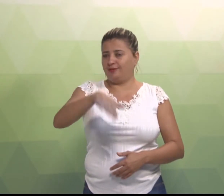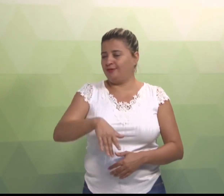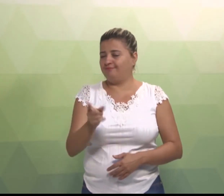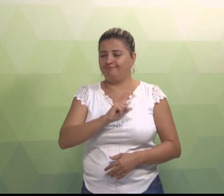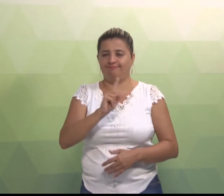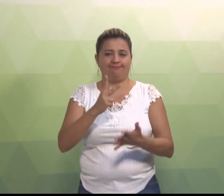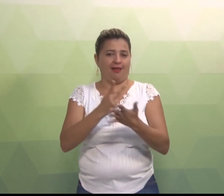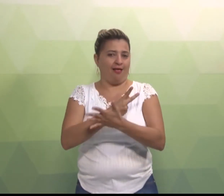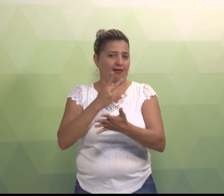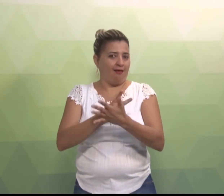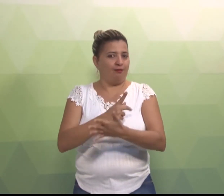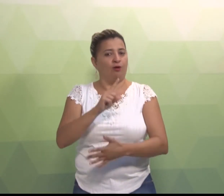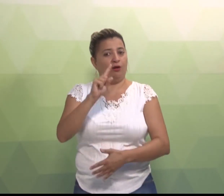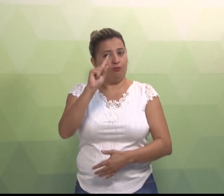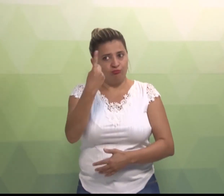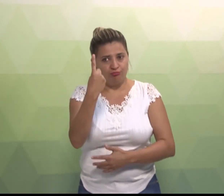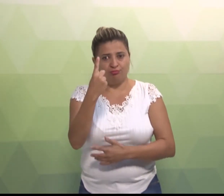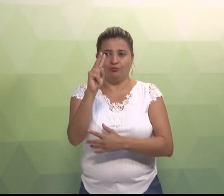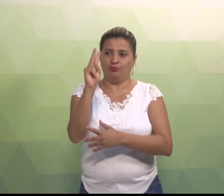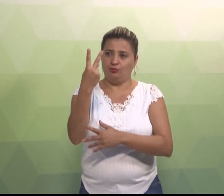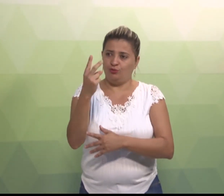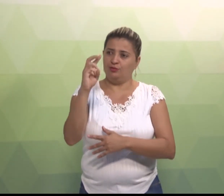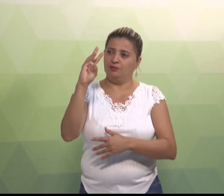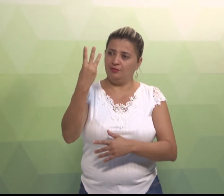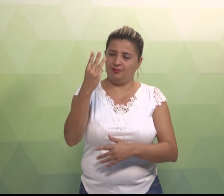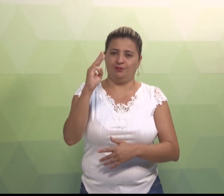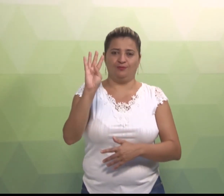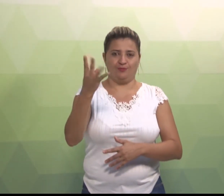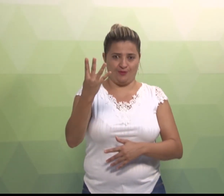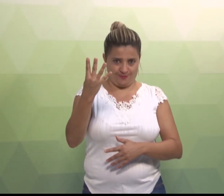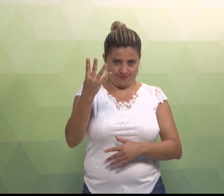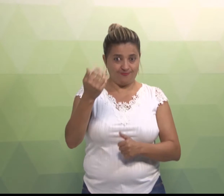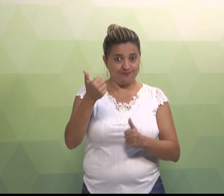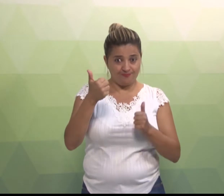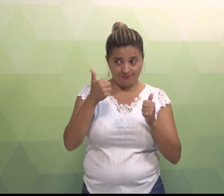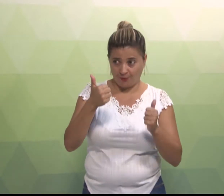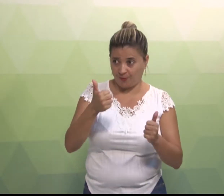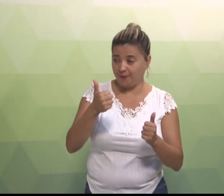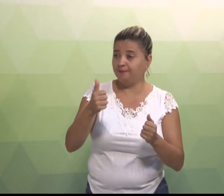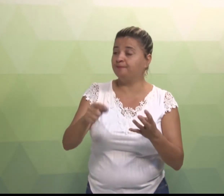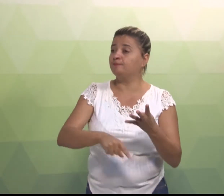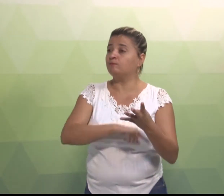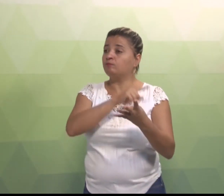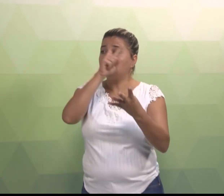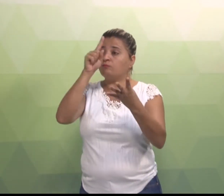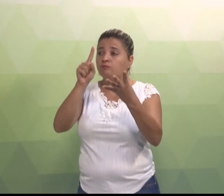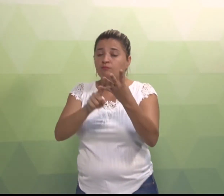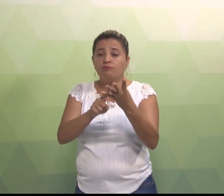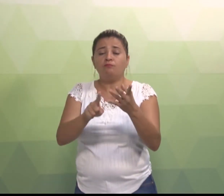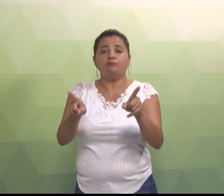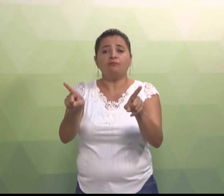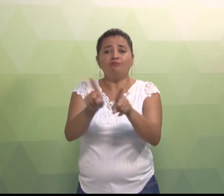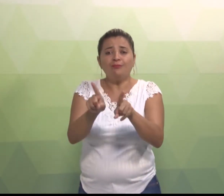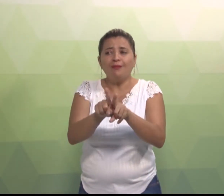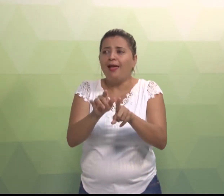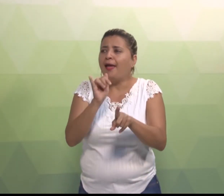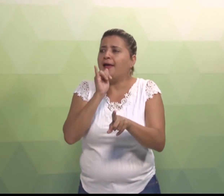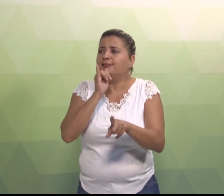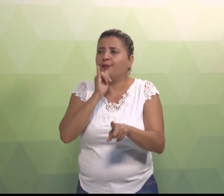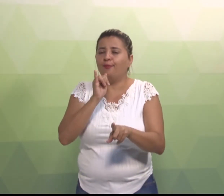da tarde. É uma forma incorreta. Utilizamos dessa forma. Tudo bem? Um outro exemplo também,